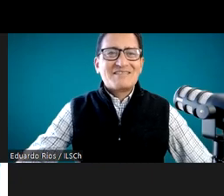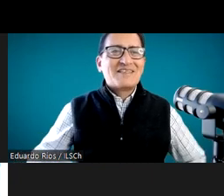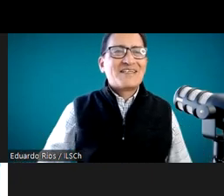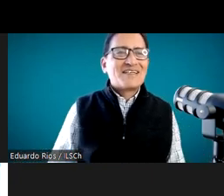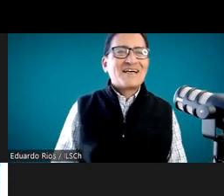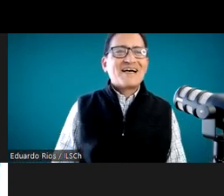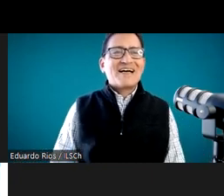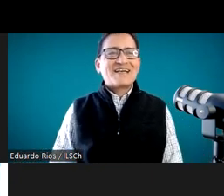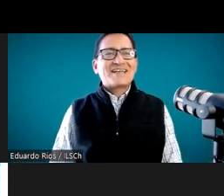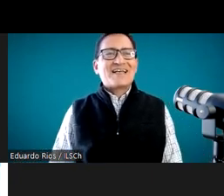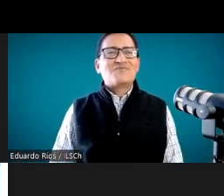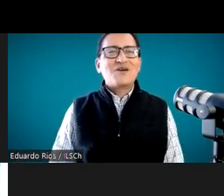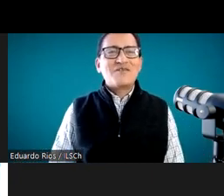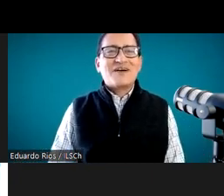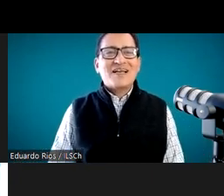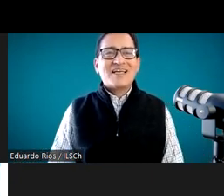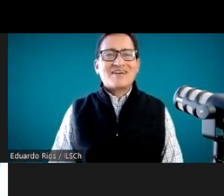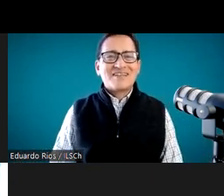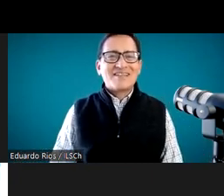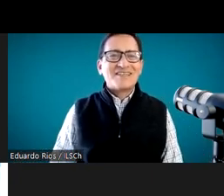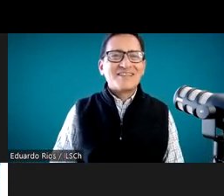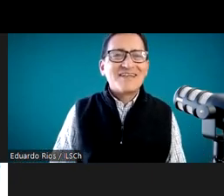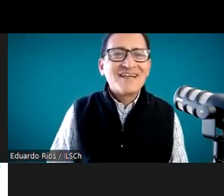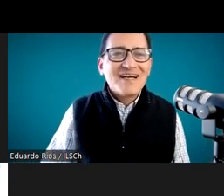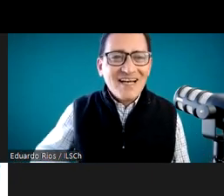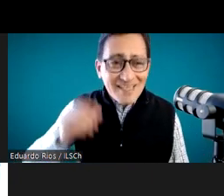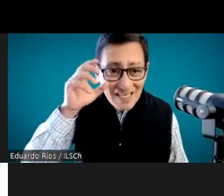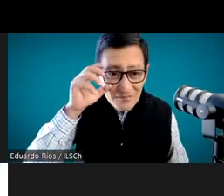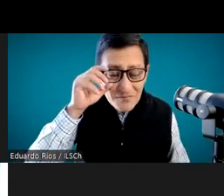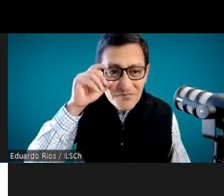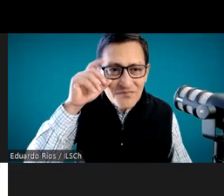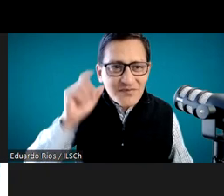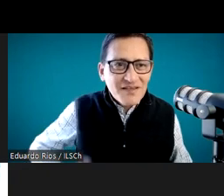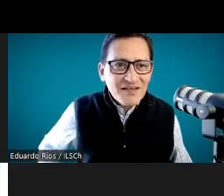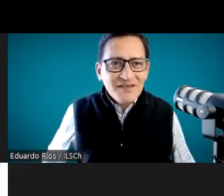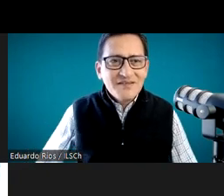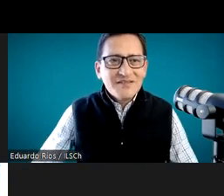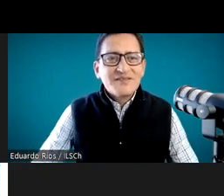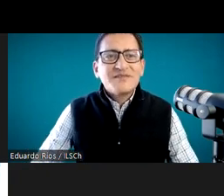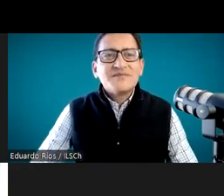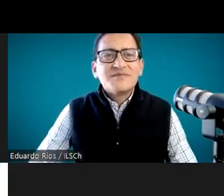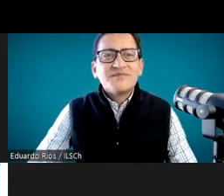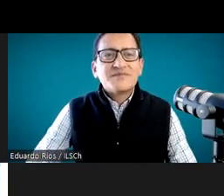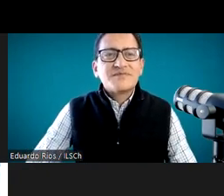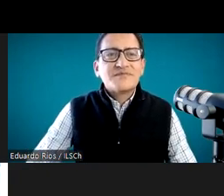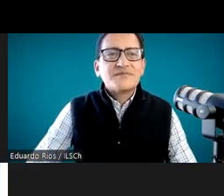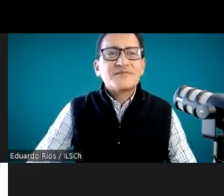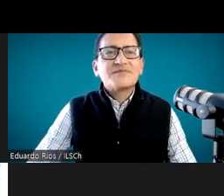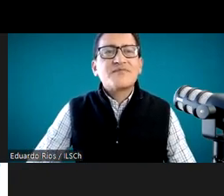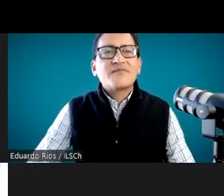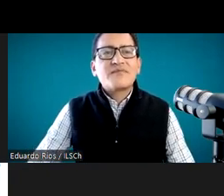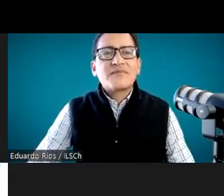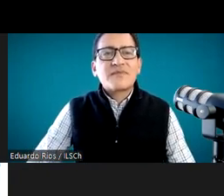¿Quién se atreve? Hola. Ángela, muy bien. ¿Me escucha bien? Ángela. Ya. Mi nombre es Ángela,